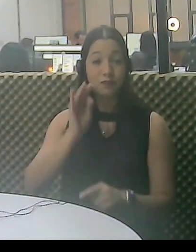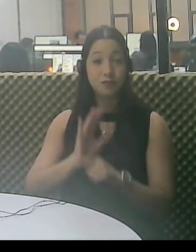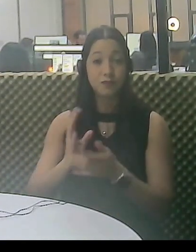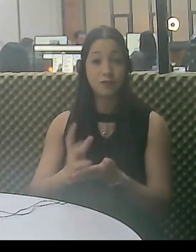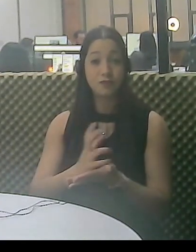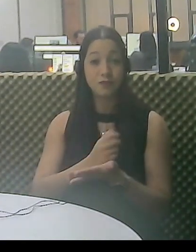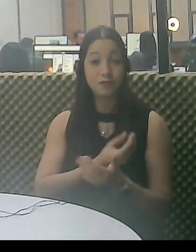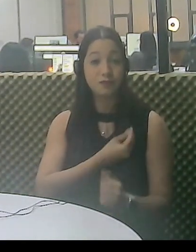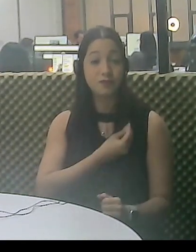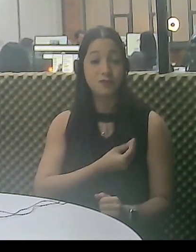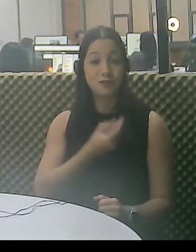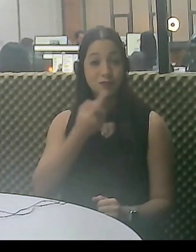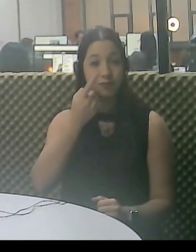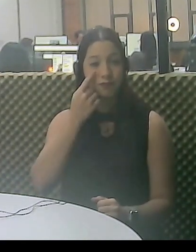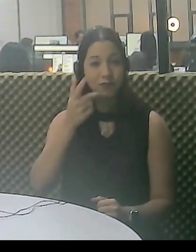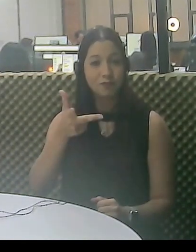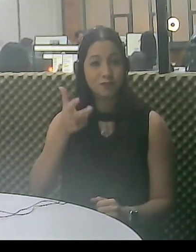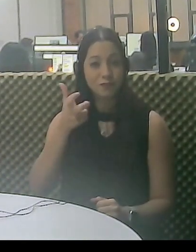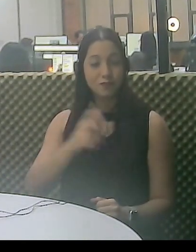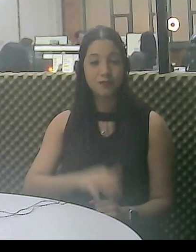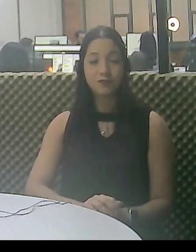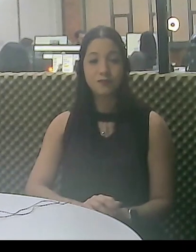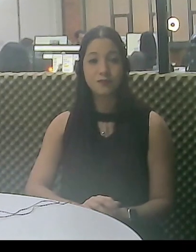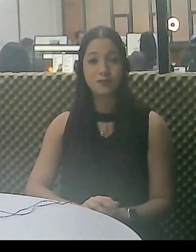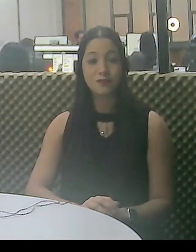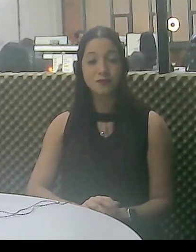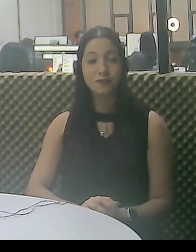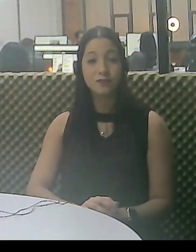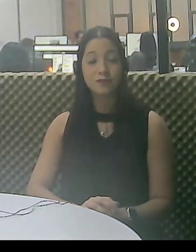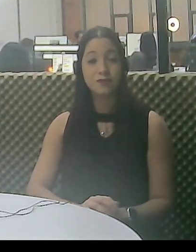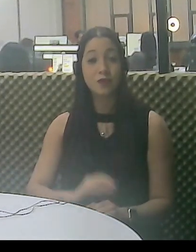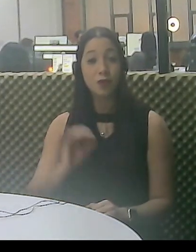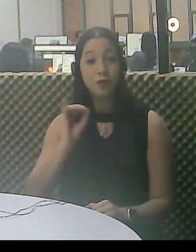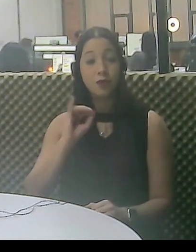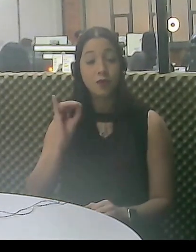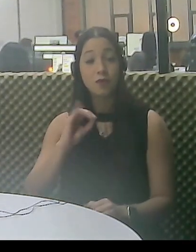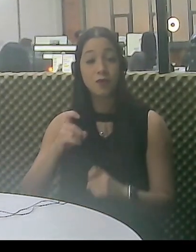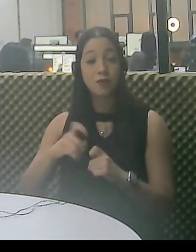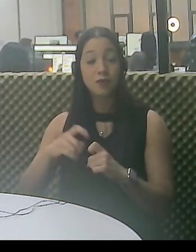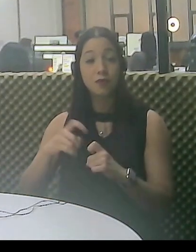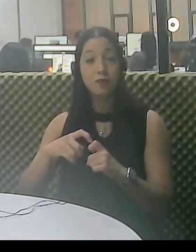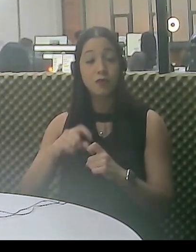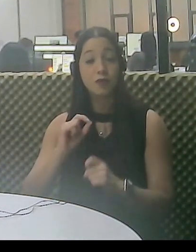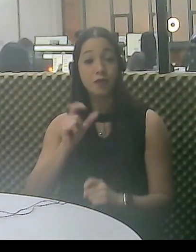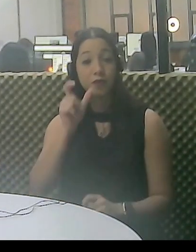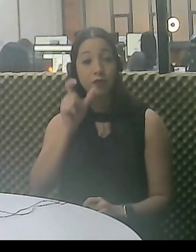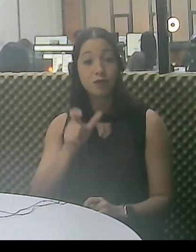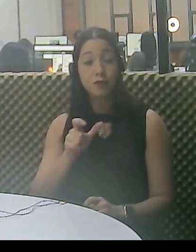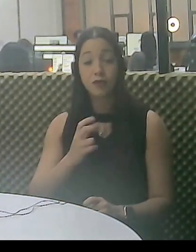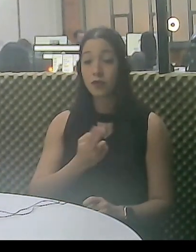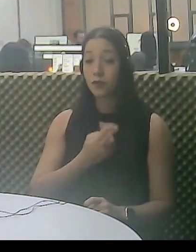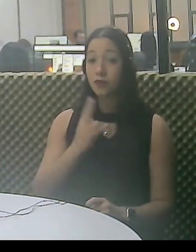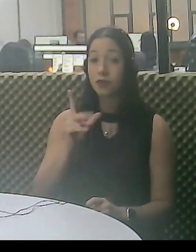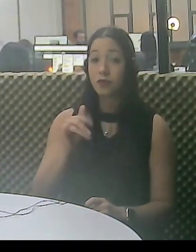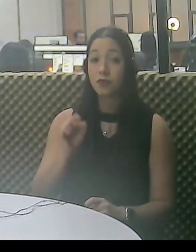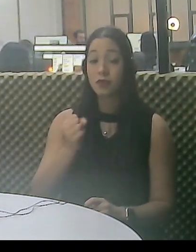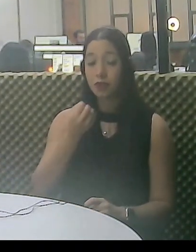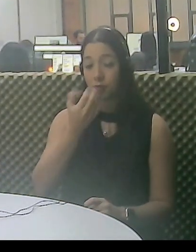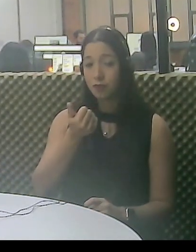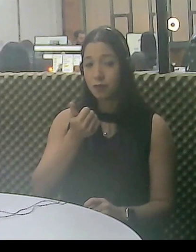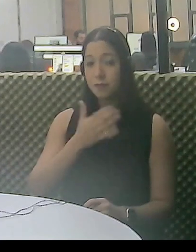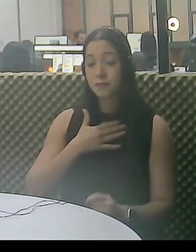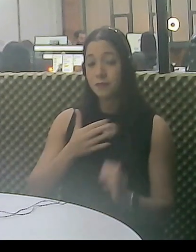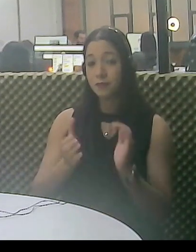e salvar vidas. Escuta essa. Regulação médica, com quem eu falo? Meu nome é Lucas, tudo bem? A